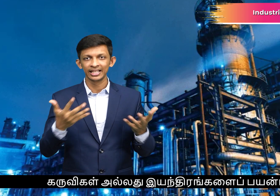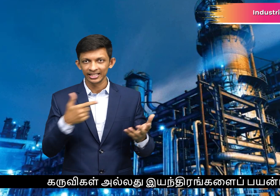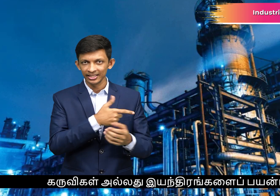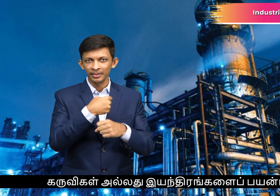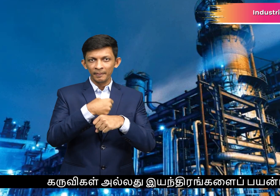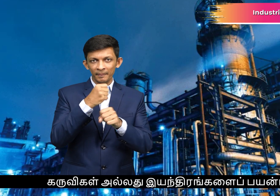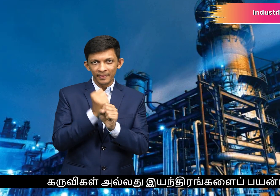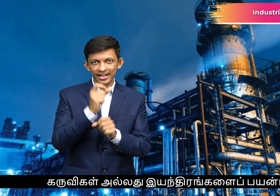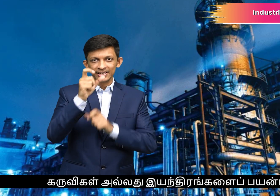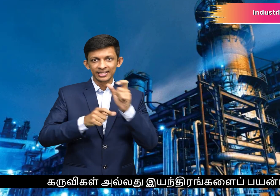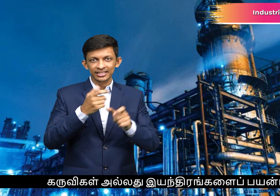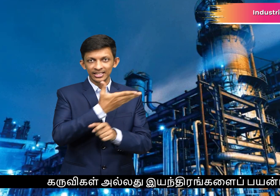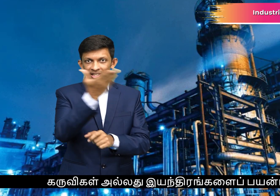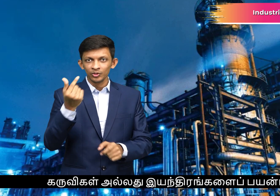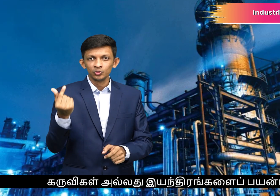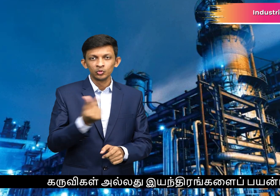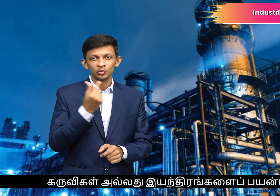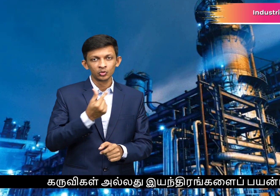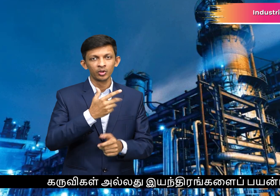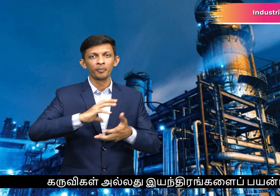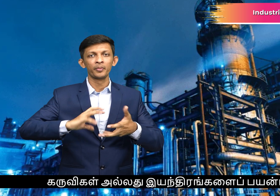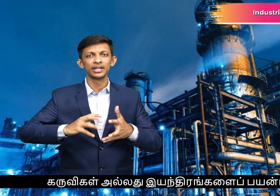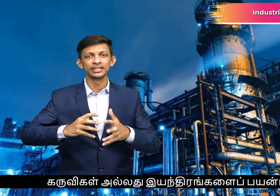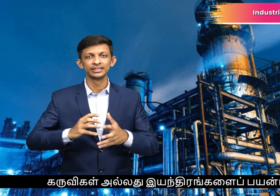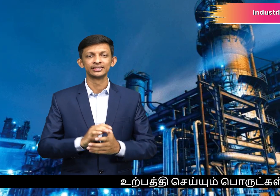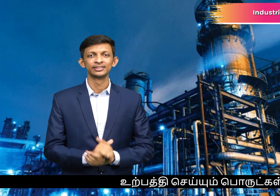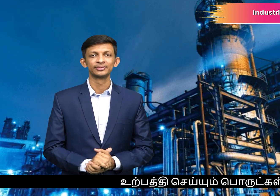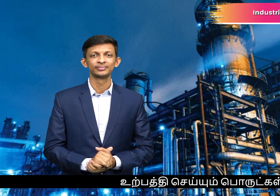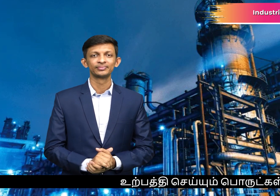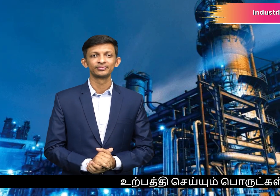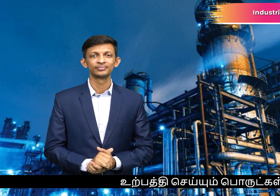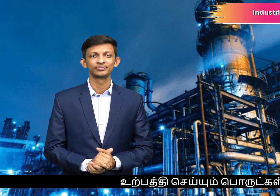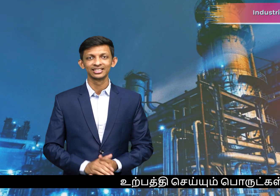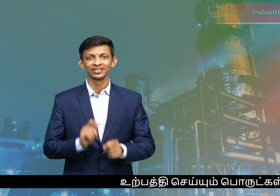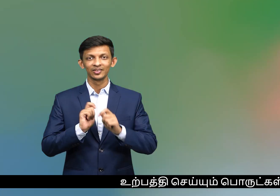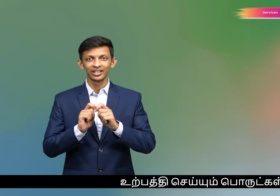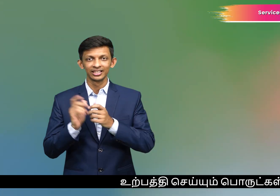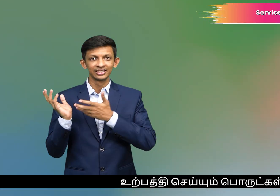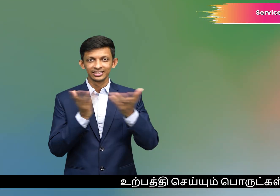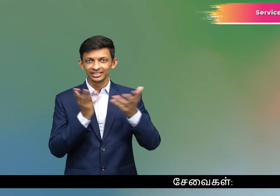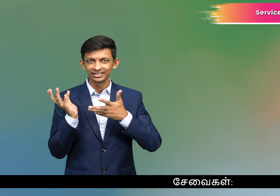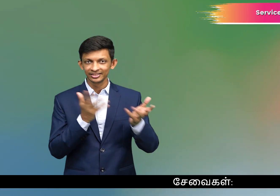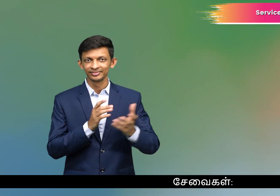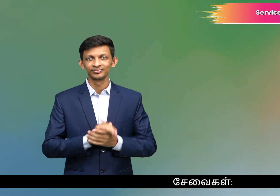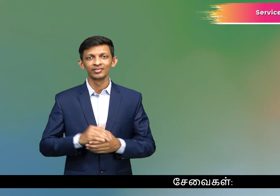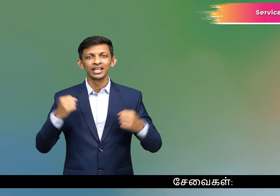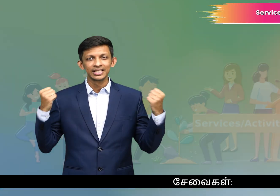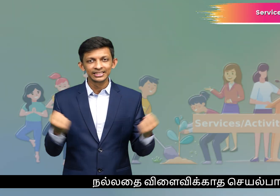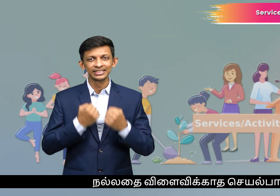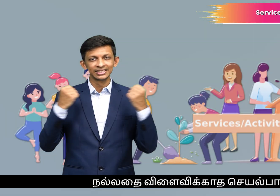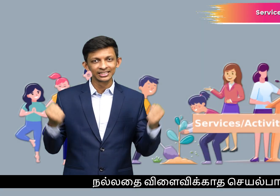கருவிகள் அல்லது இயந்திரங்களை பயன்படுத்தி மக்கள் உற்பத்தி செய்யும் பொருட்கள்.